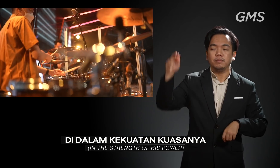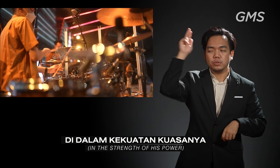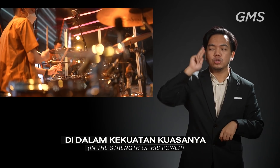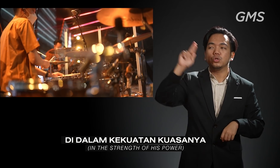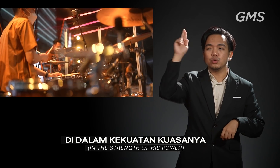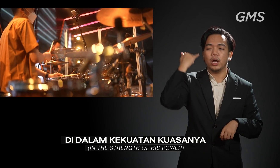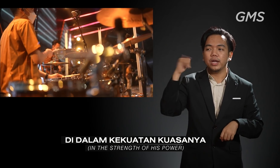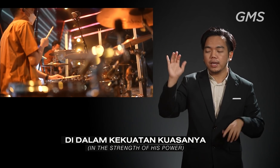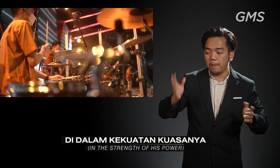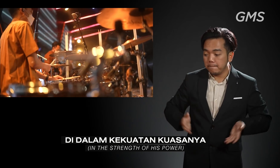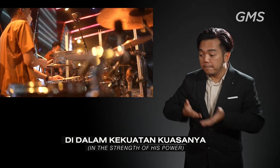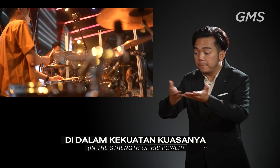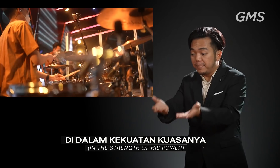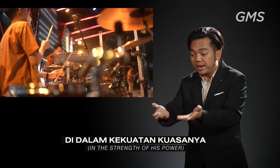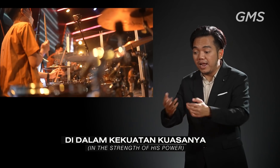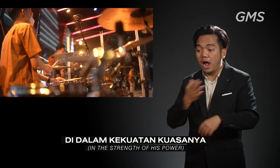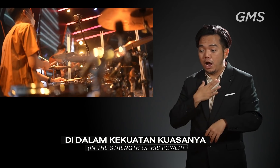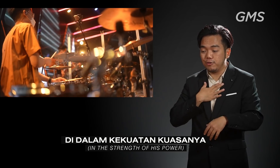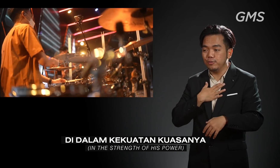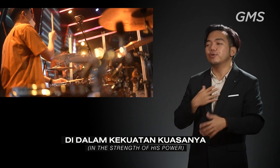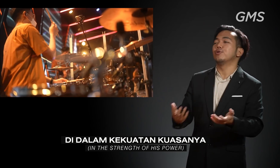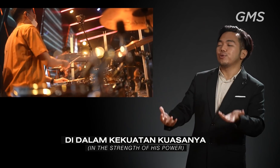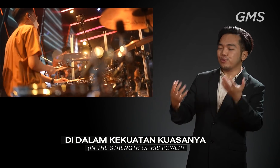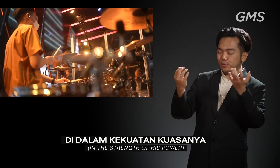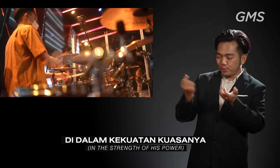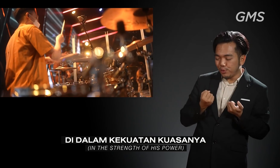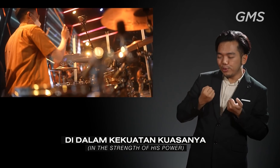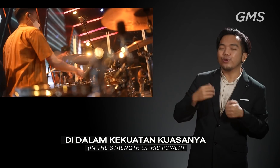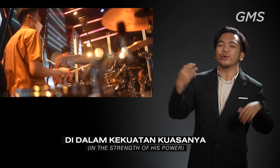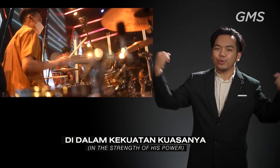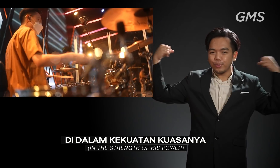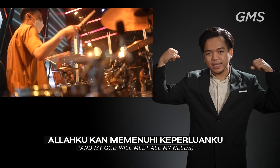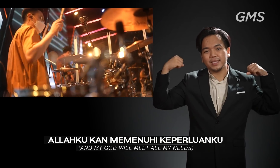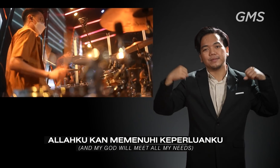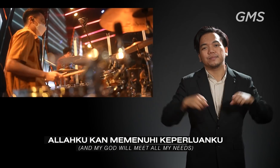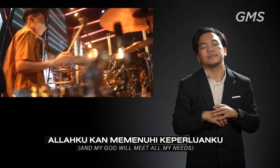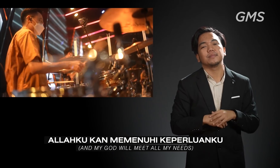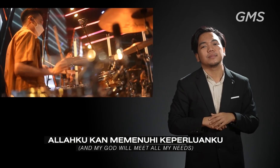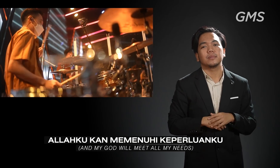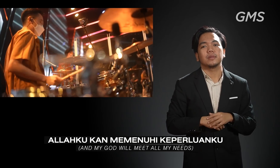Di dalam kekuatan kuasa-Nya,